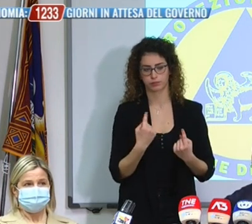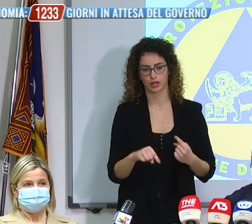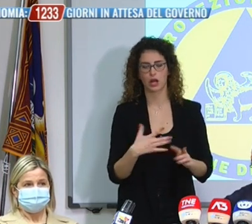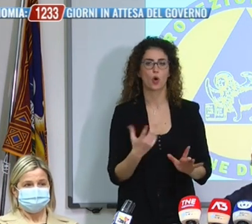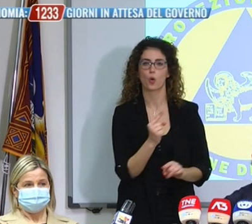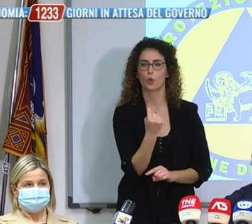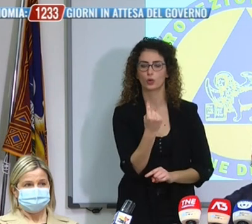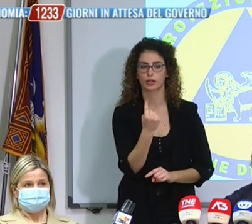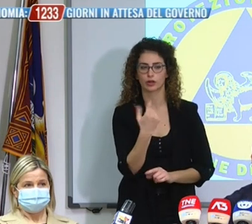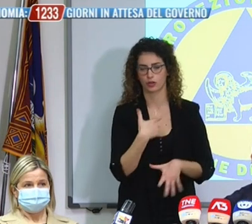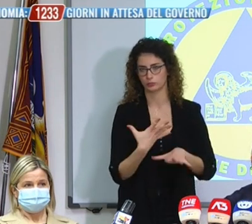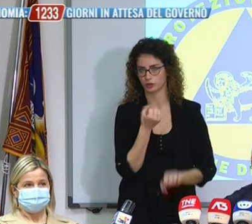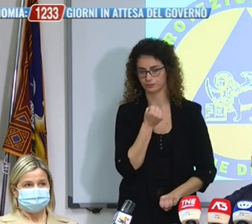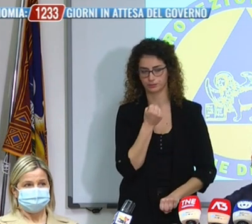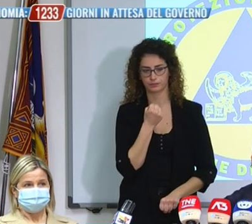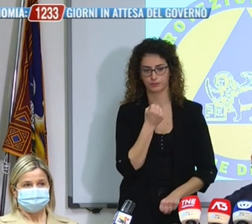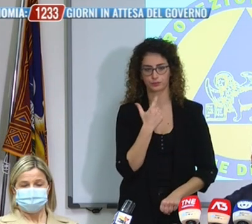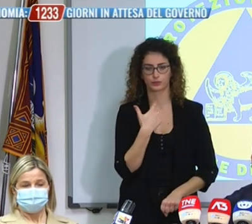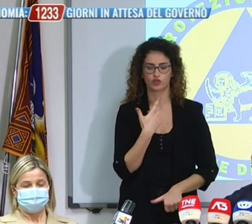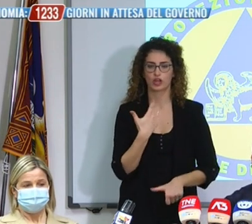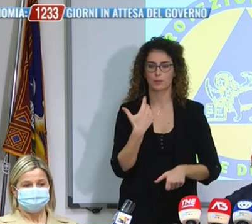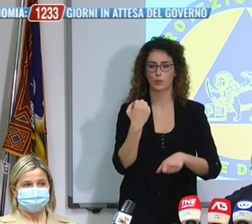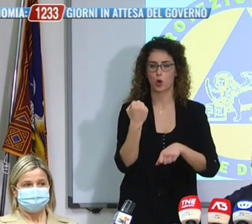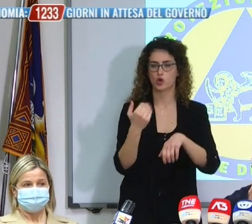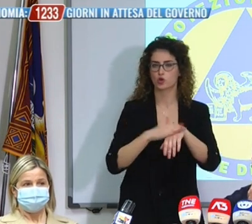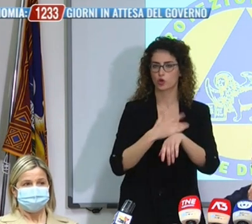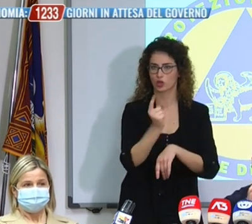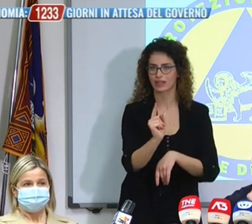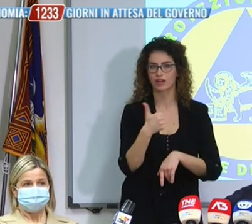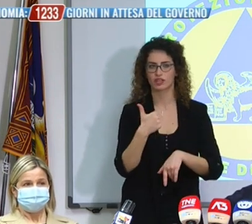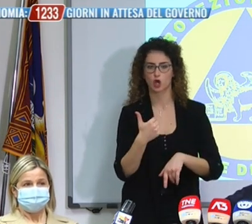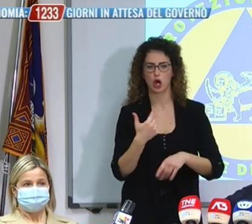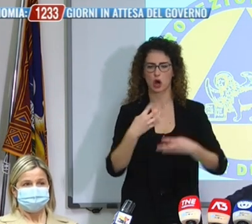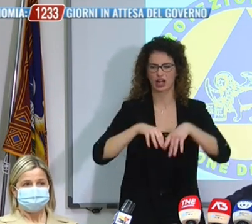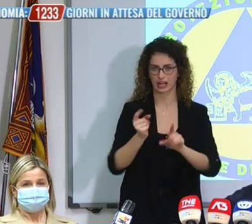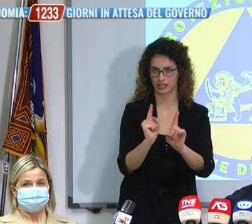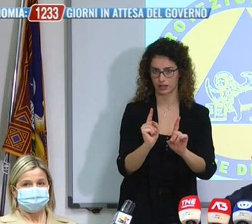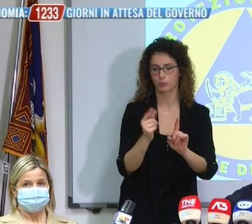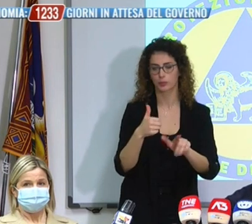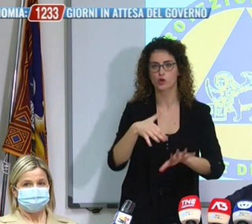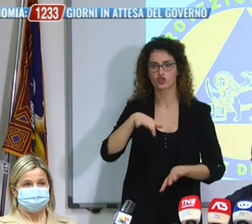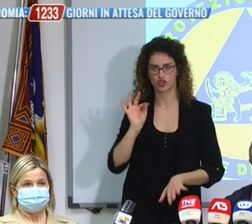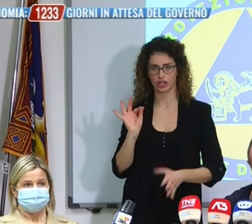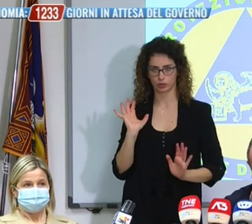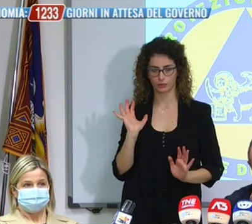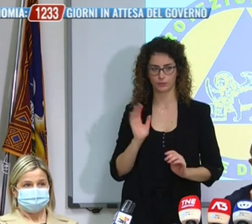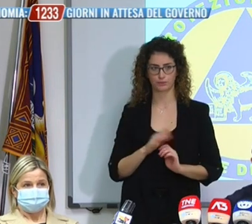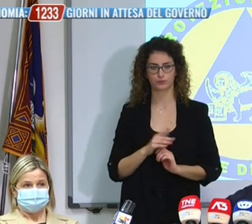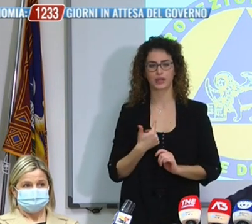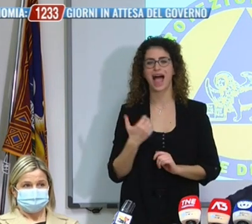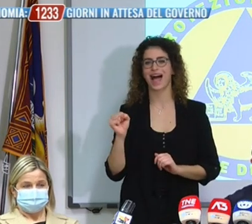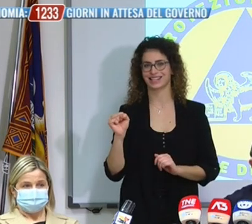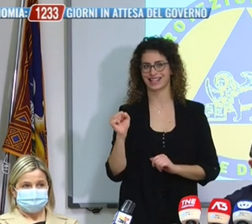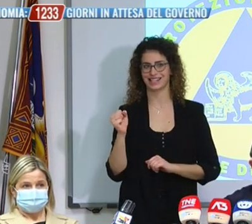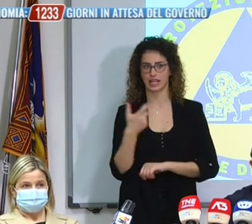ecco, l'unica roba, Marco, ne approfitto, non è un disservizio o disorganizzazione, è proprio una scelta. Ok. L'altra cosa è su